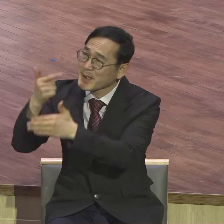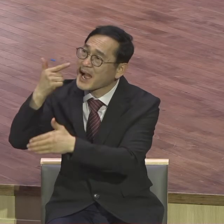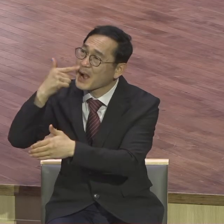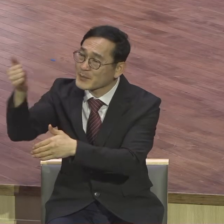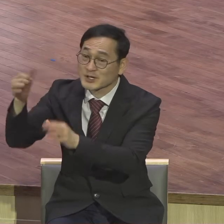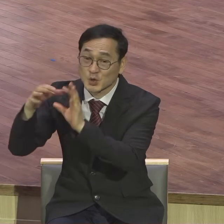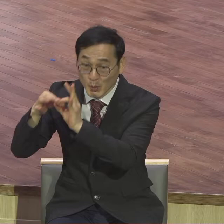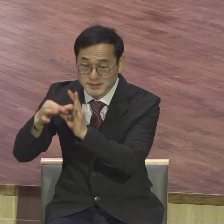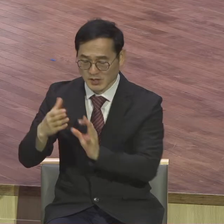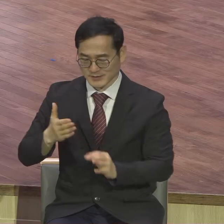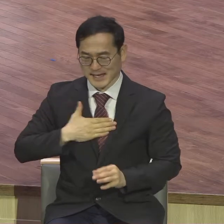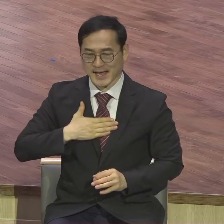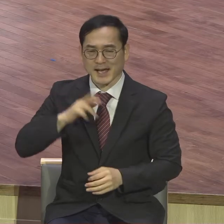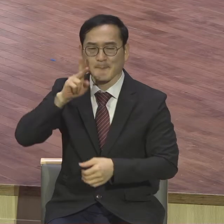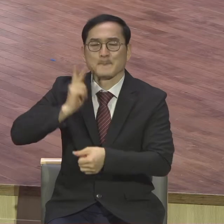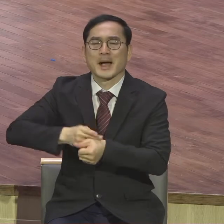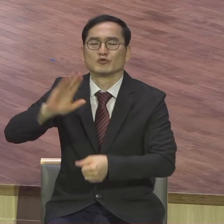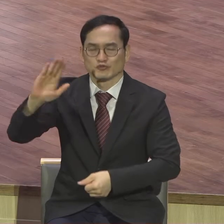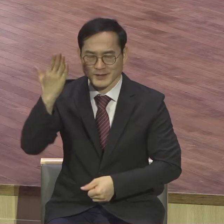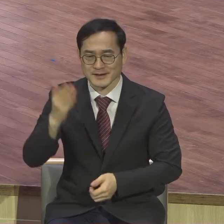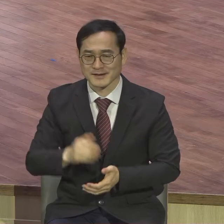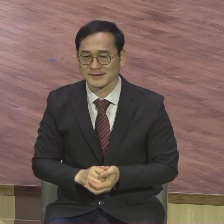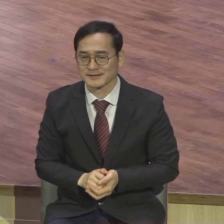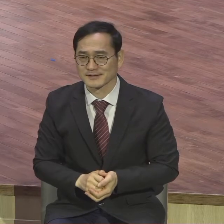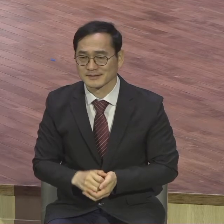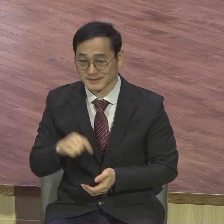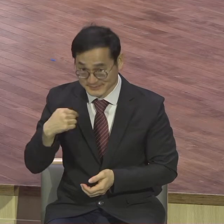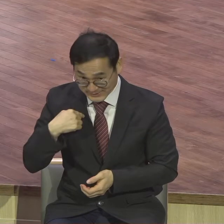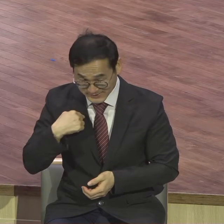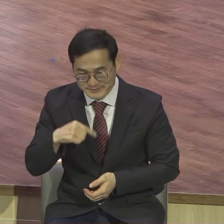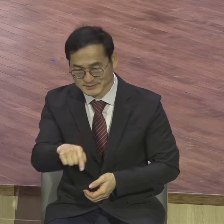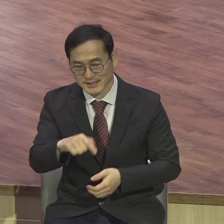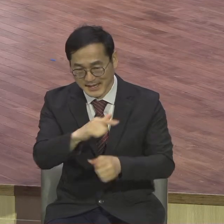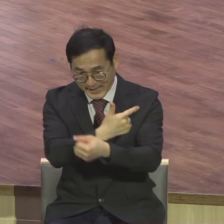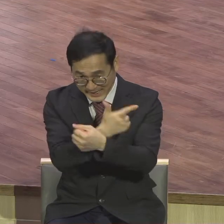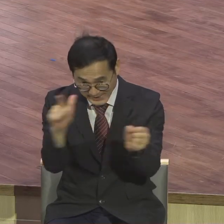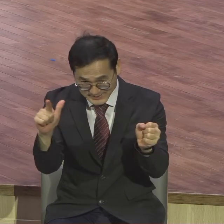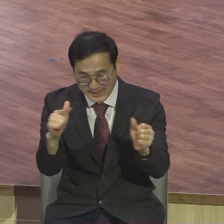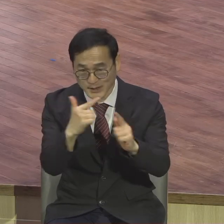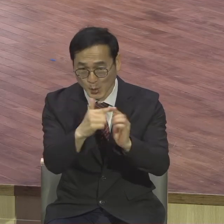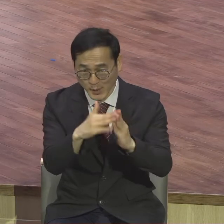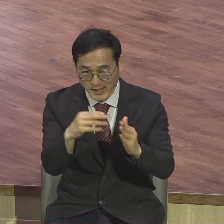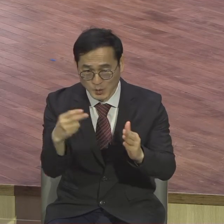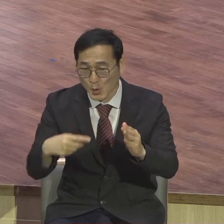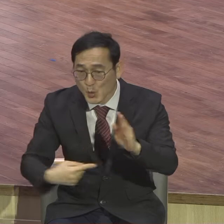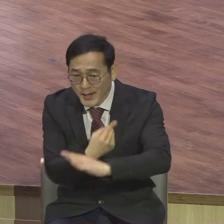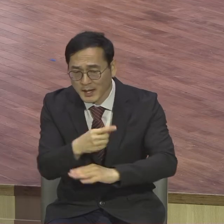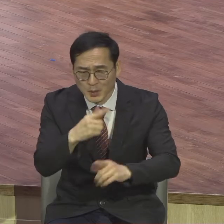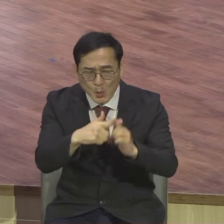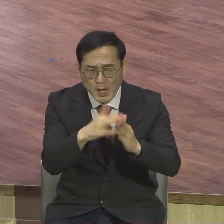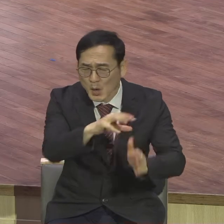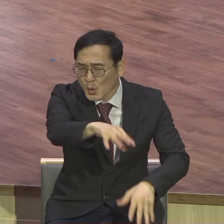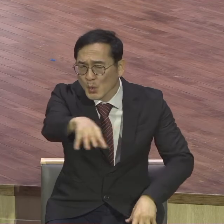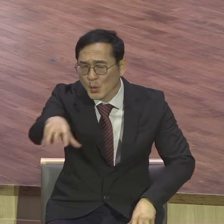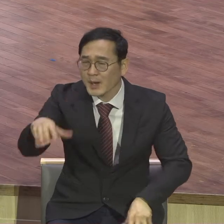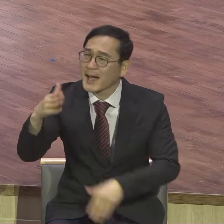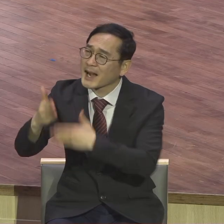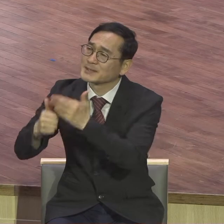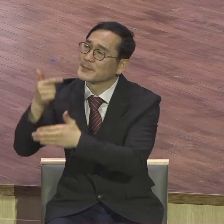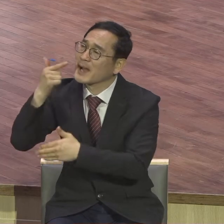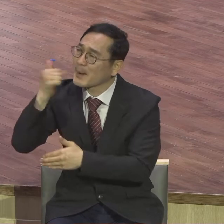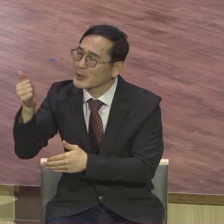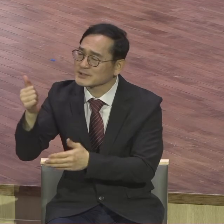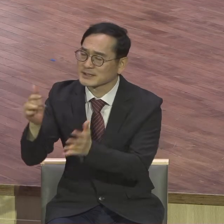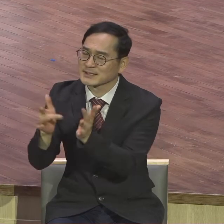사도된 바울은 함께 있는 모든 형제와 더불어 갈라디아 여러 교회들에게 우리 하나님 아버지와 주